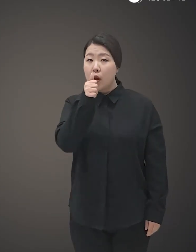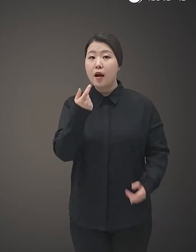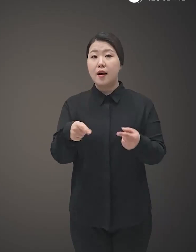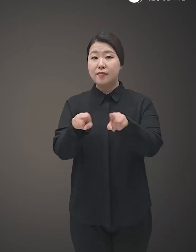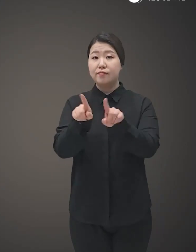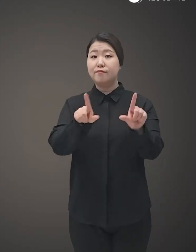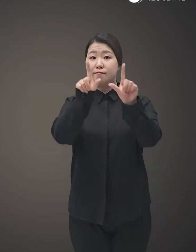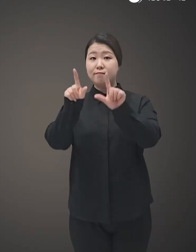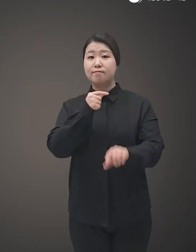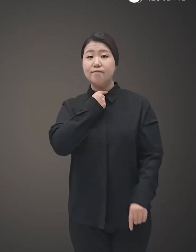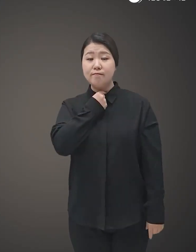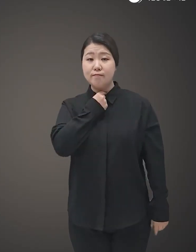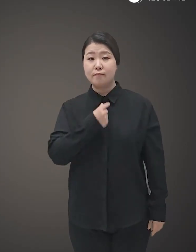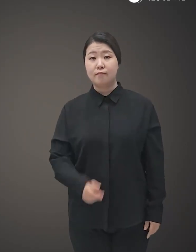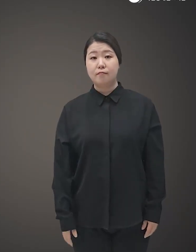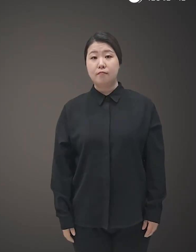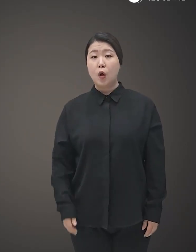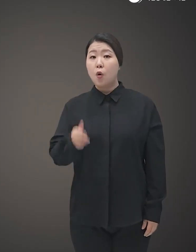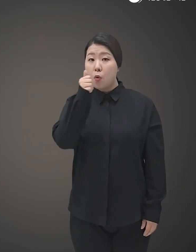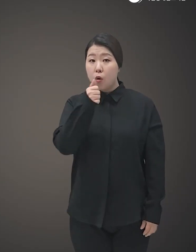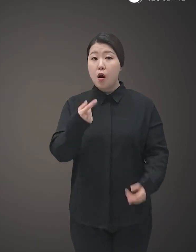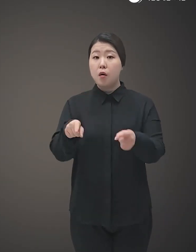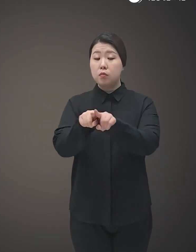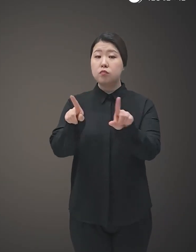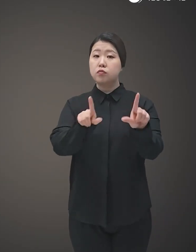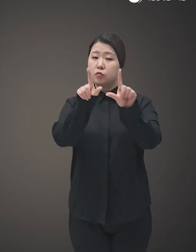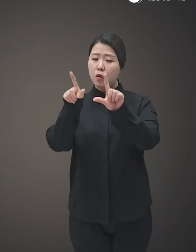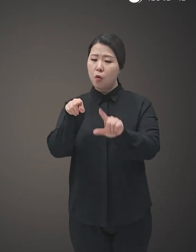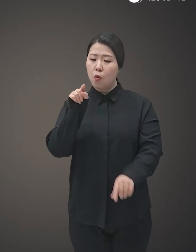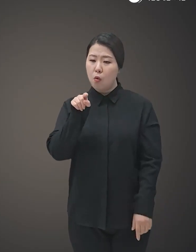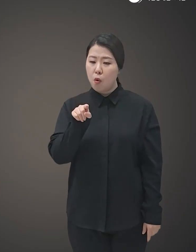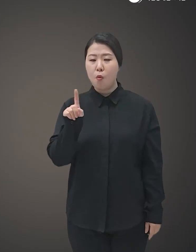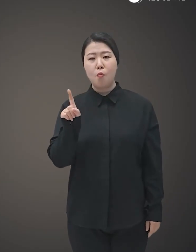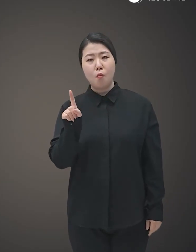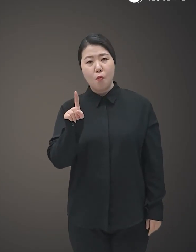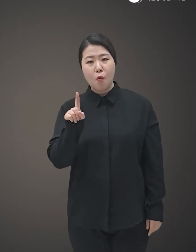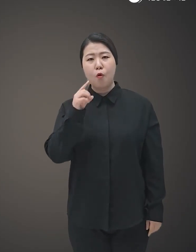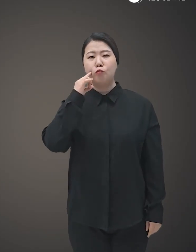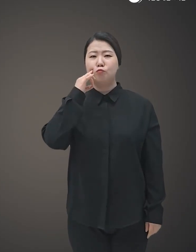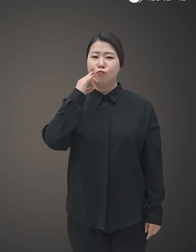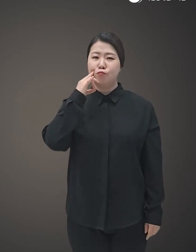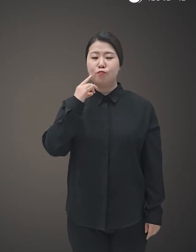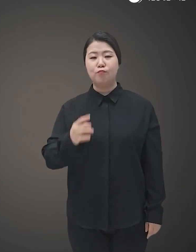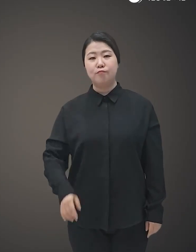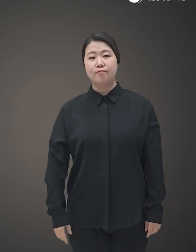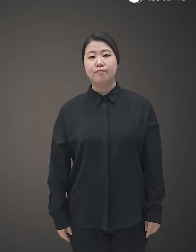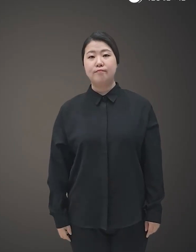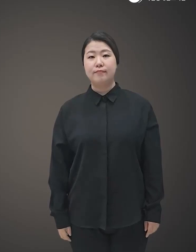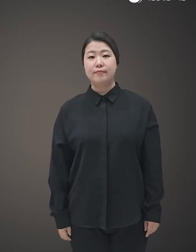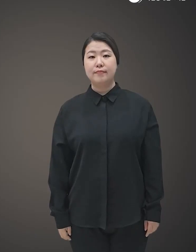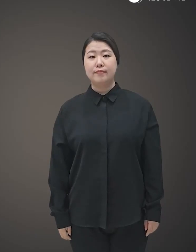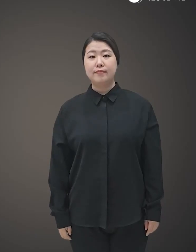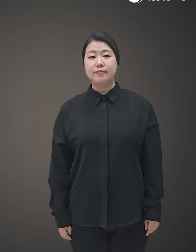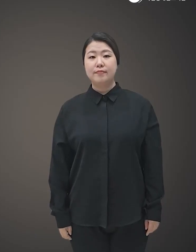고양이랑 살고 싶다. 고양이랑 함께 산다는 건 어떤 걸까?